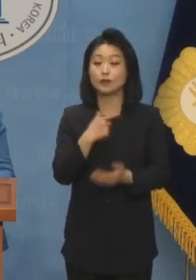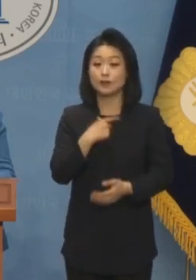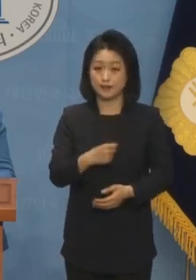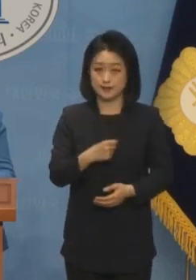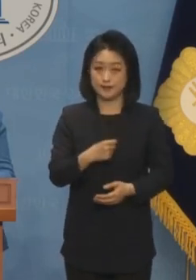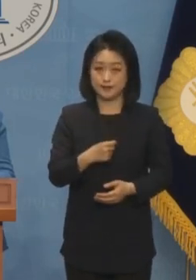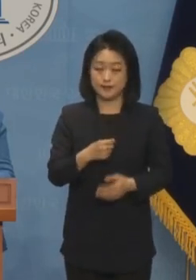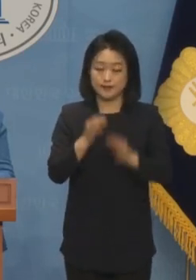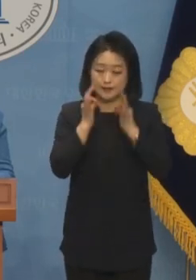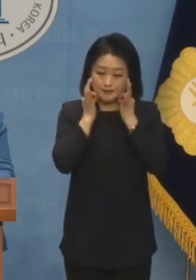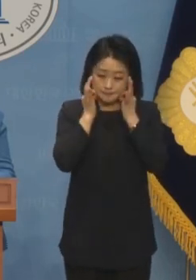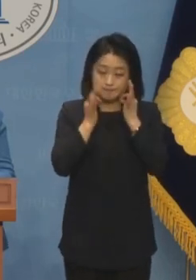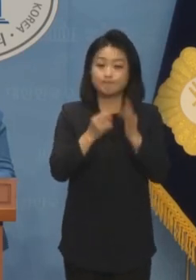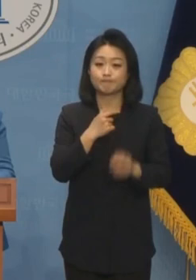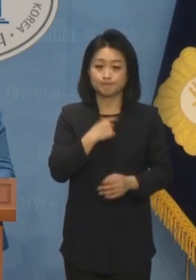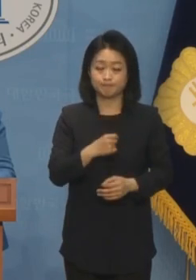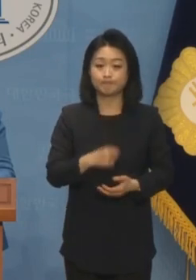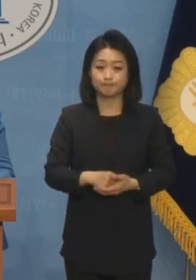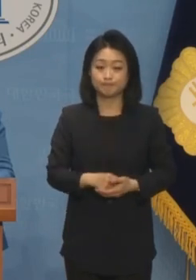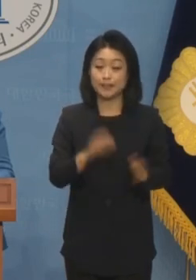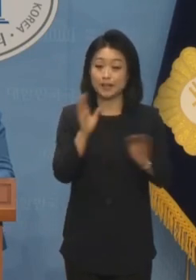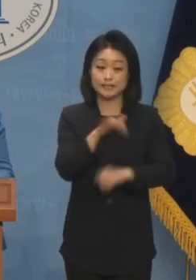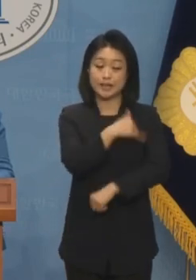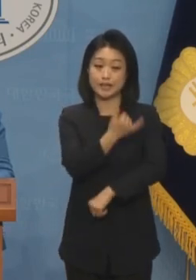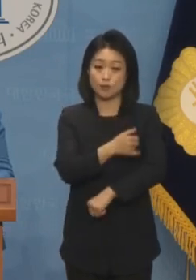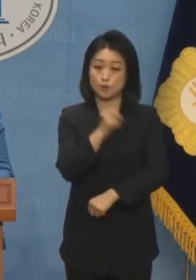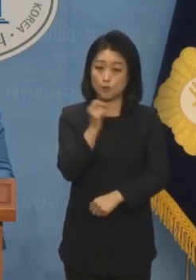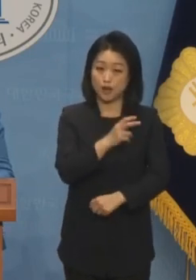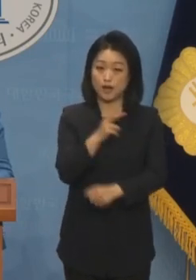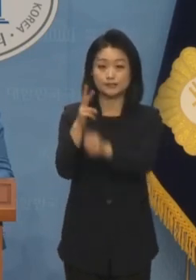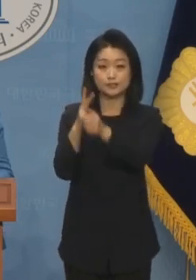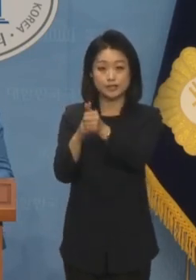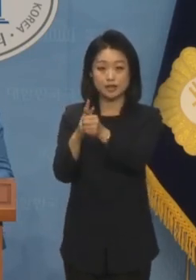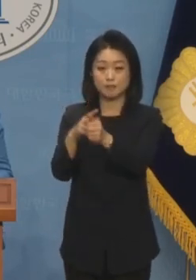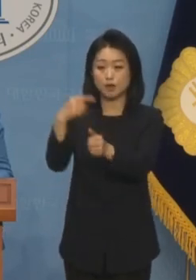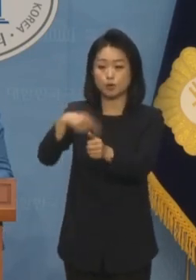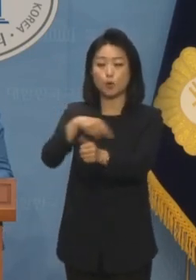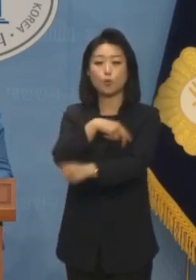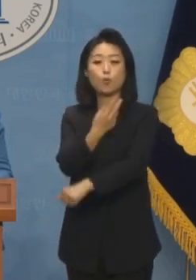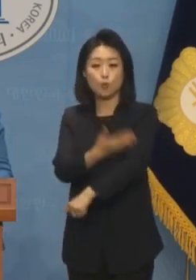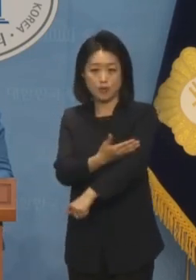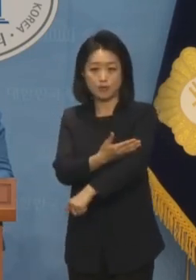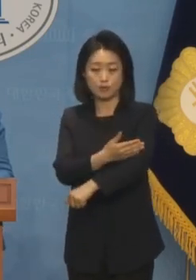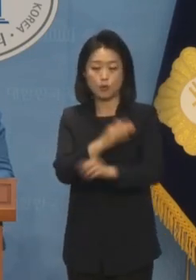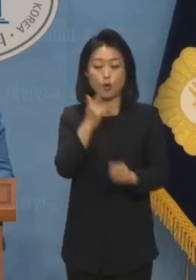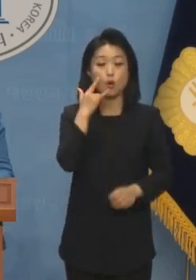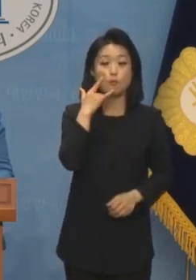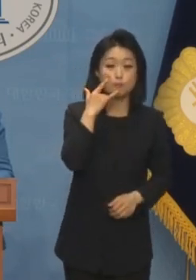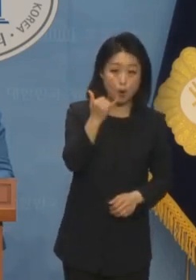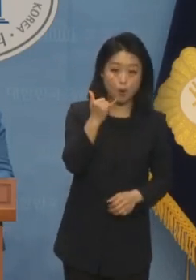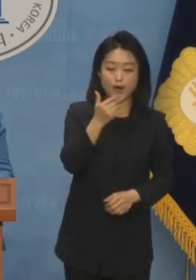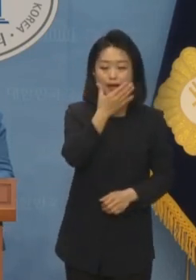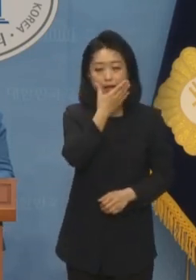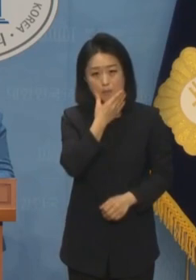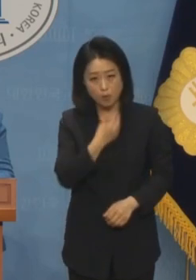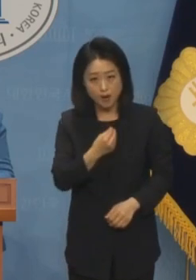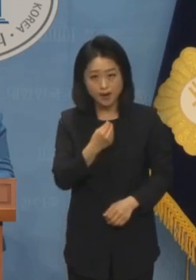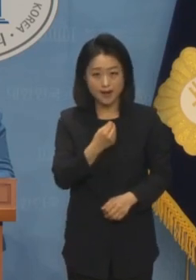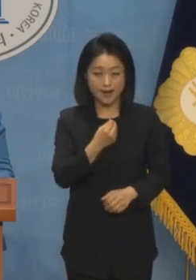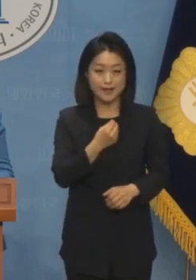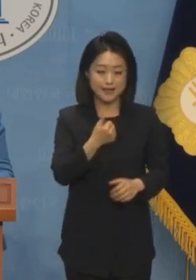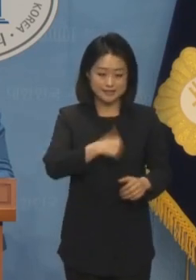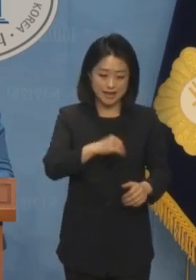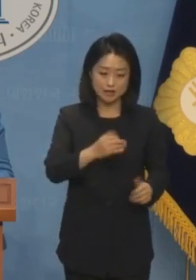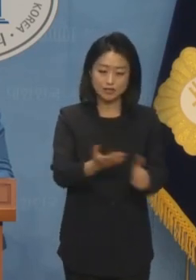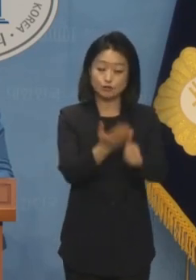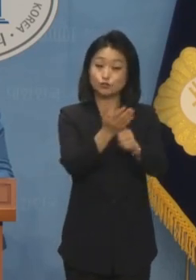제정하도록 노력하겠습니다. 학생들의 인권과 선생님들의 교권, 그리고 학부모들이 행복하게 아이들을 키울